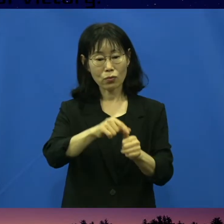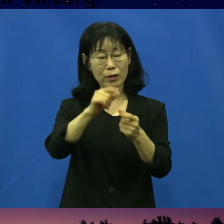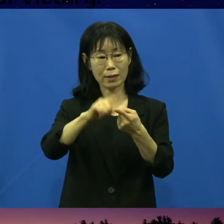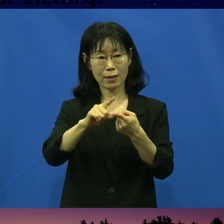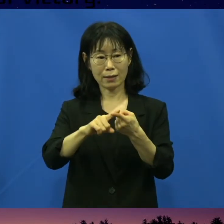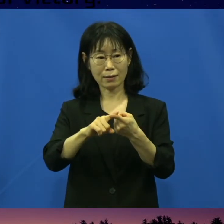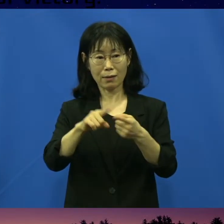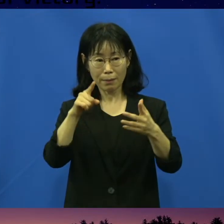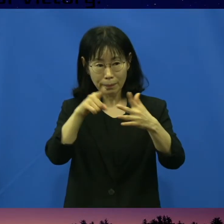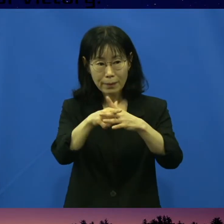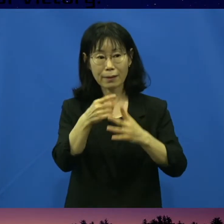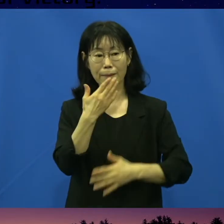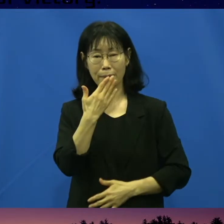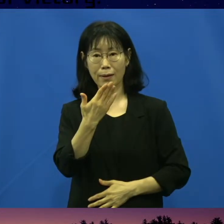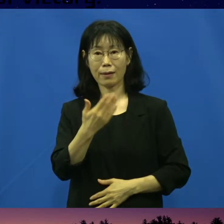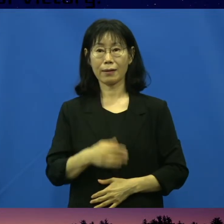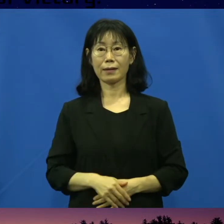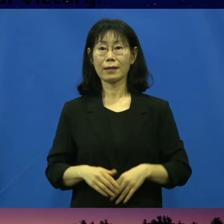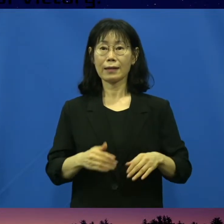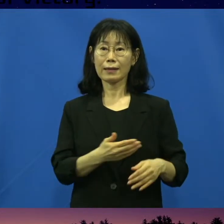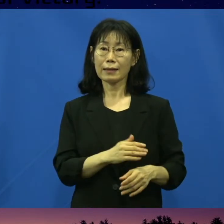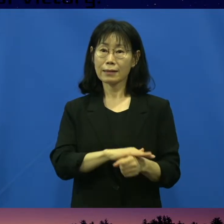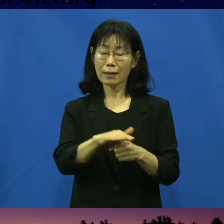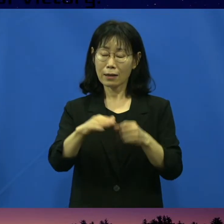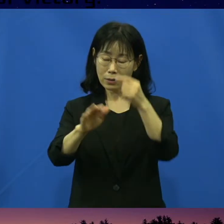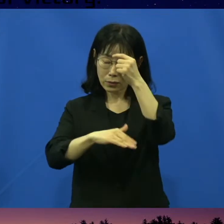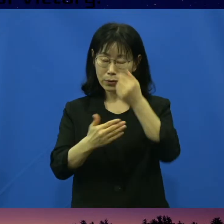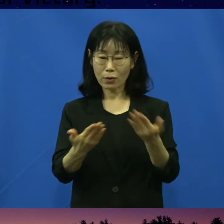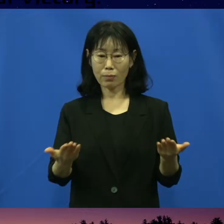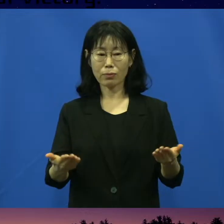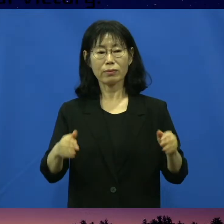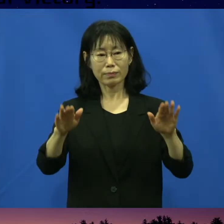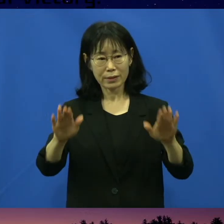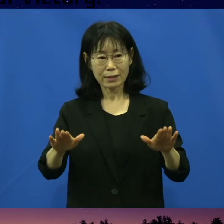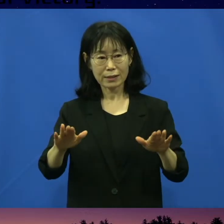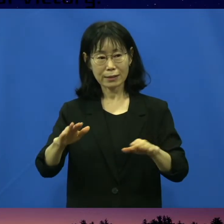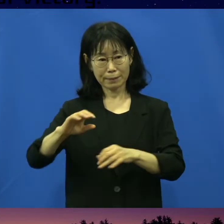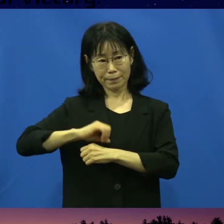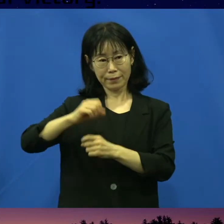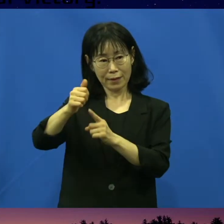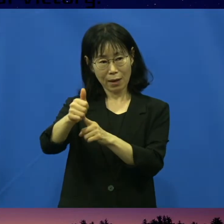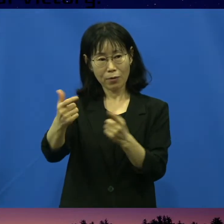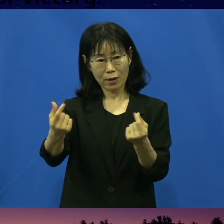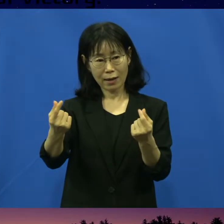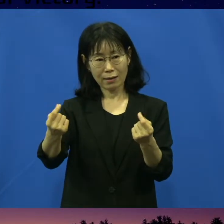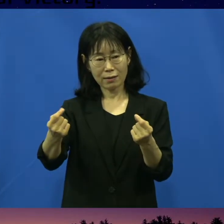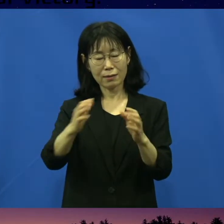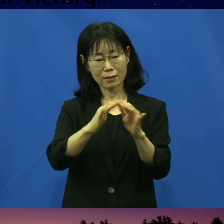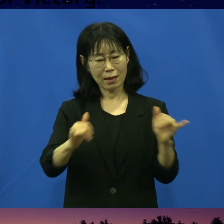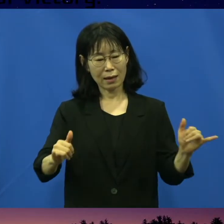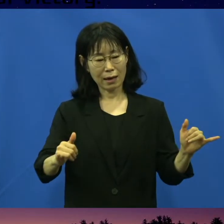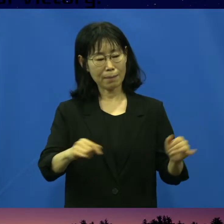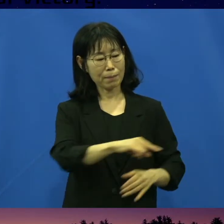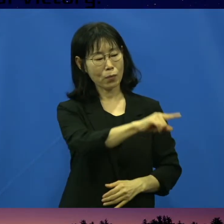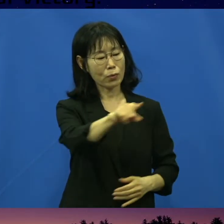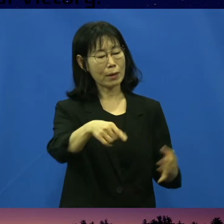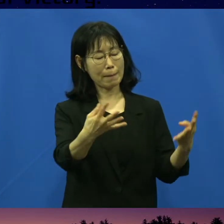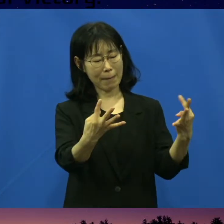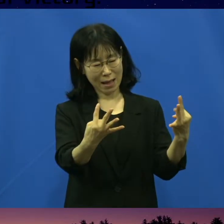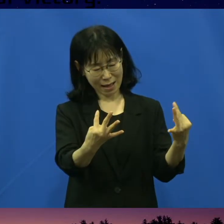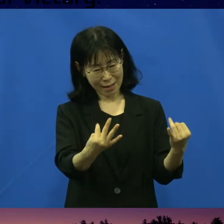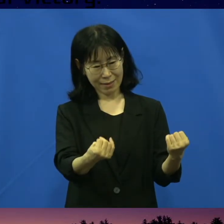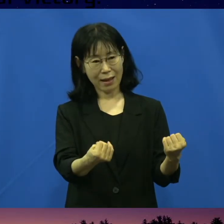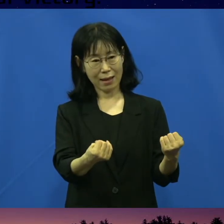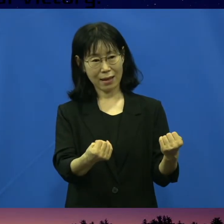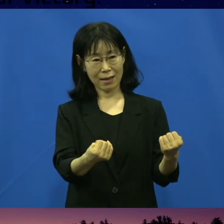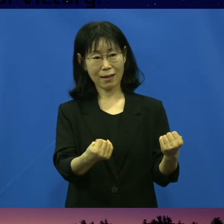사랑하는 성도 여러분, 오늘날도 이 세상에는 나아만과 같은 사람들이 널려져 있습니다. 결정적인 결함을 안고